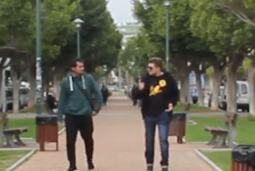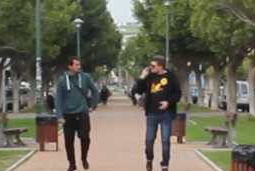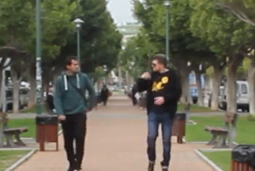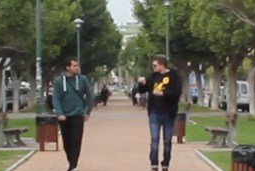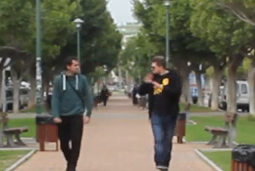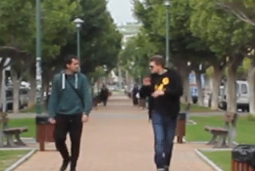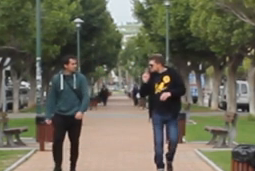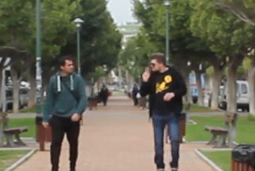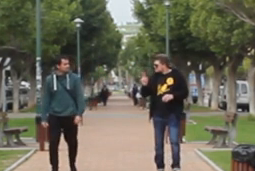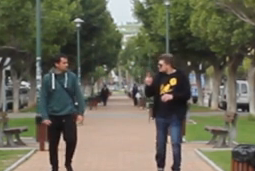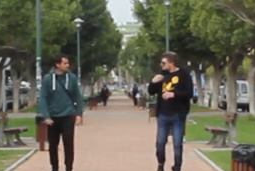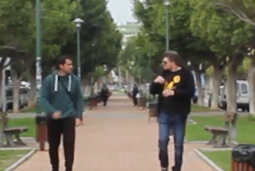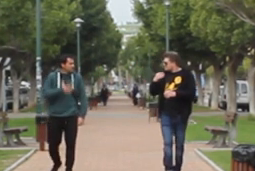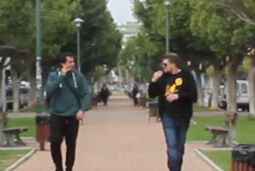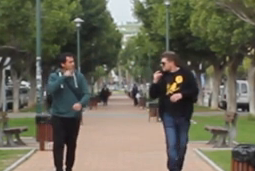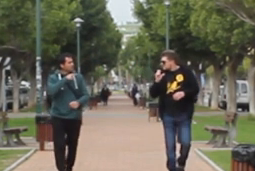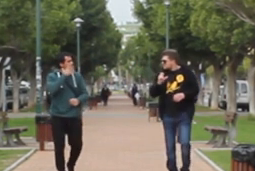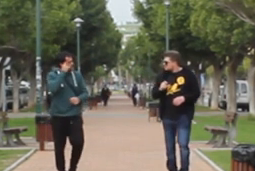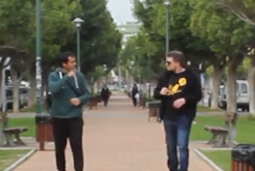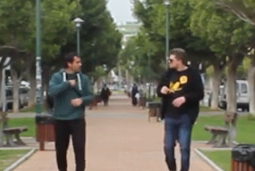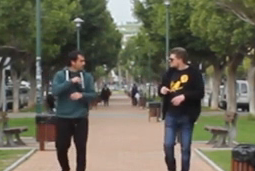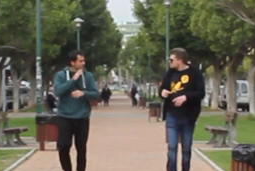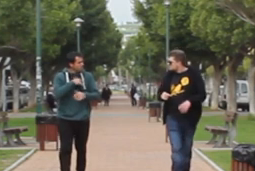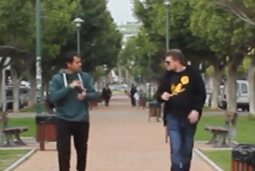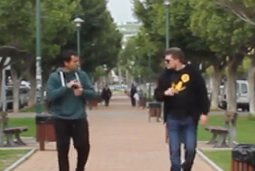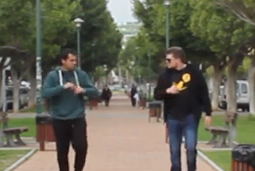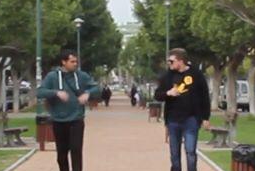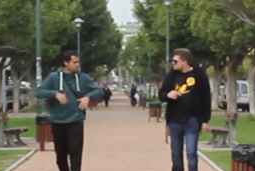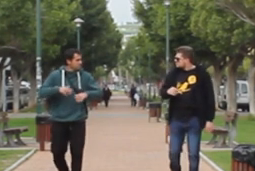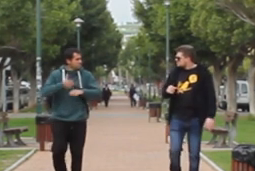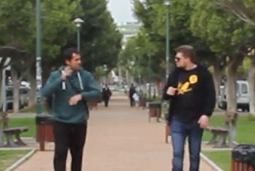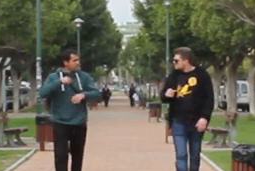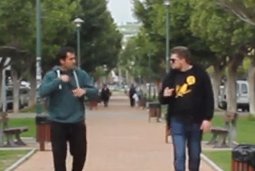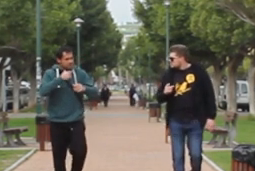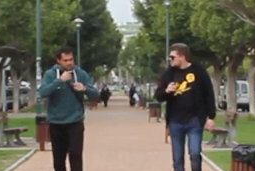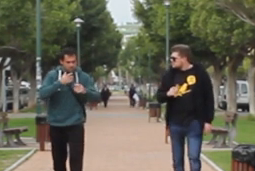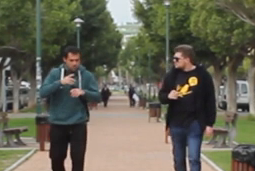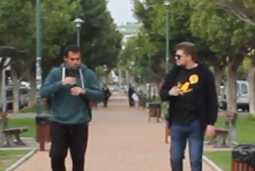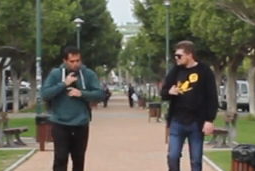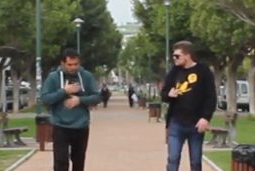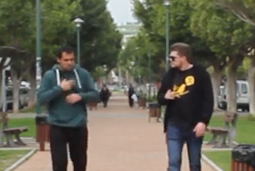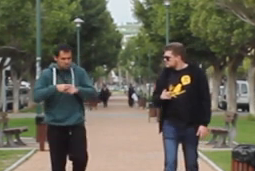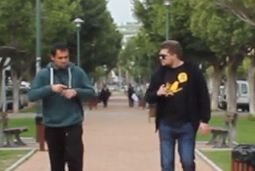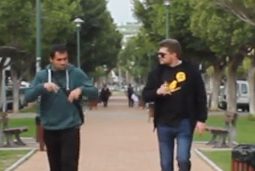una minoría desconocida, que posee una peculiaridad, diversidad funcional auditiva. ¿Y qué significa esto?